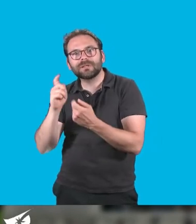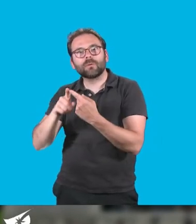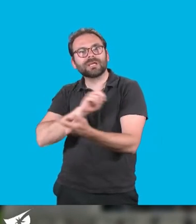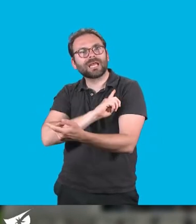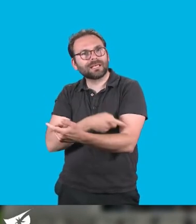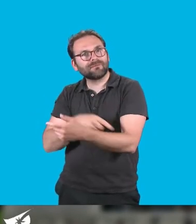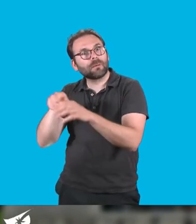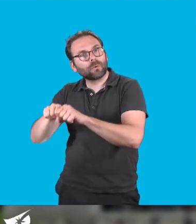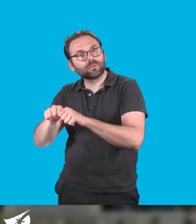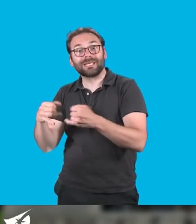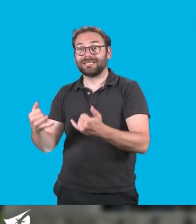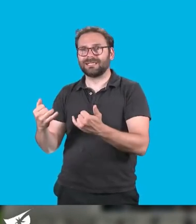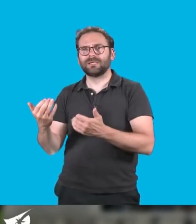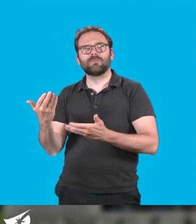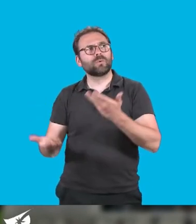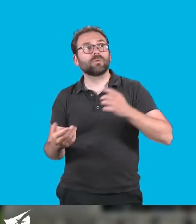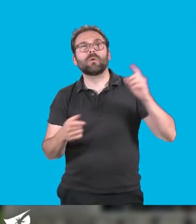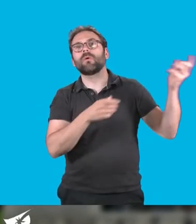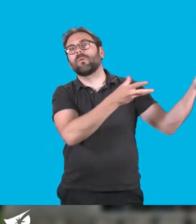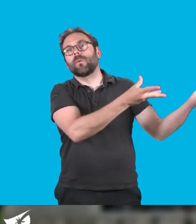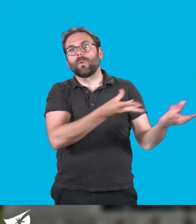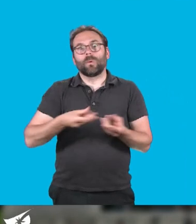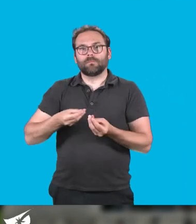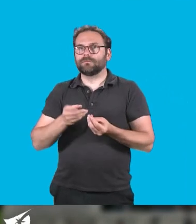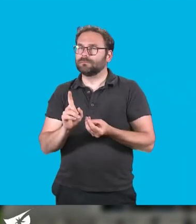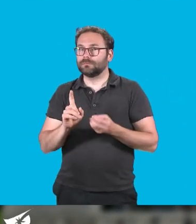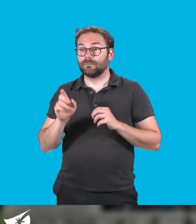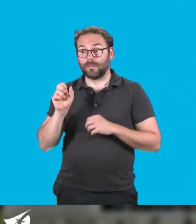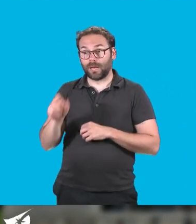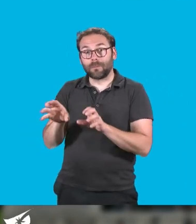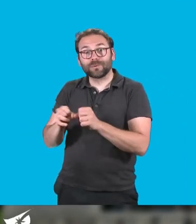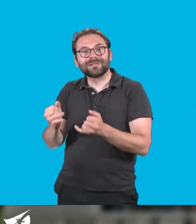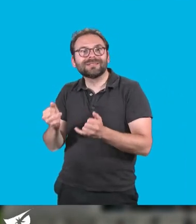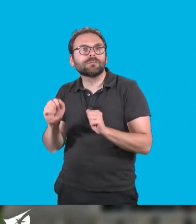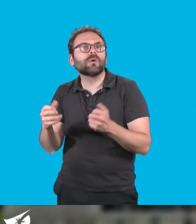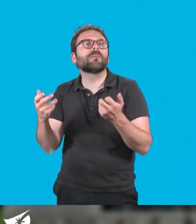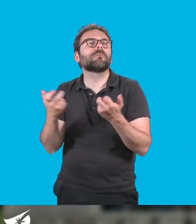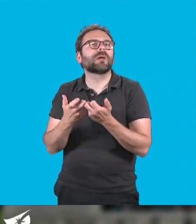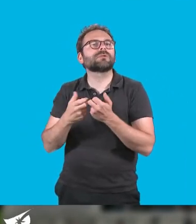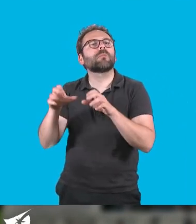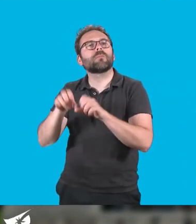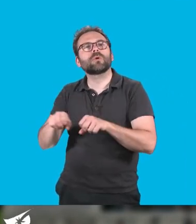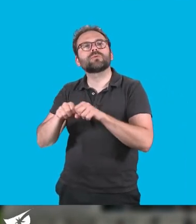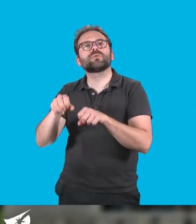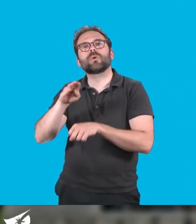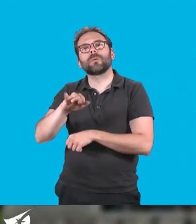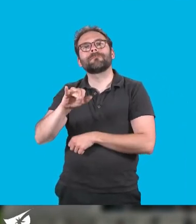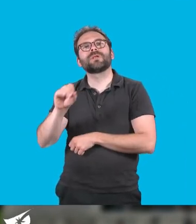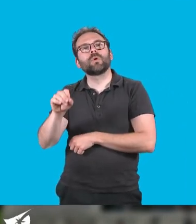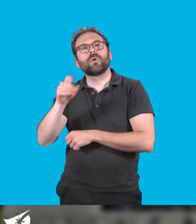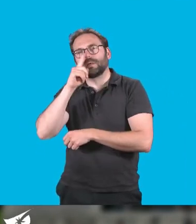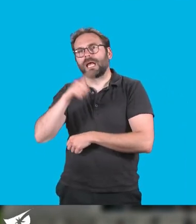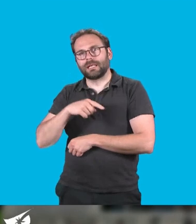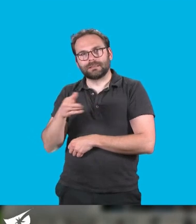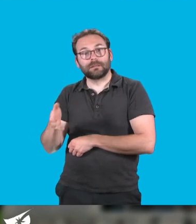ici au lieu de l'importer de l'autre bout du monde. On pourrait penser par exemple à la production de biogaz à travers le